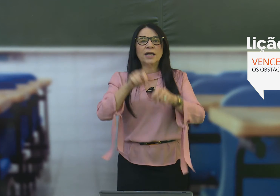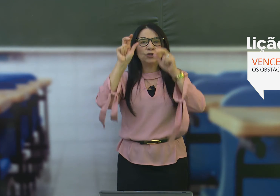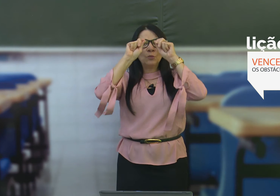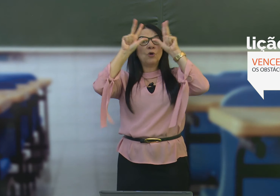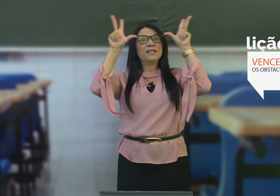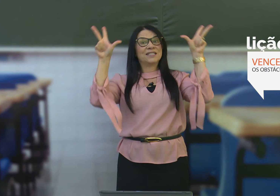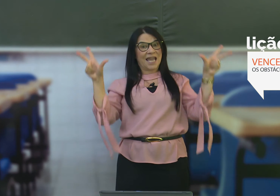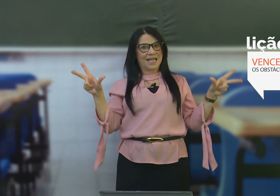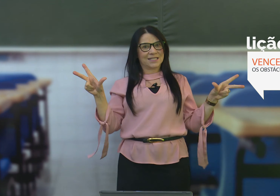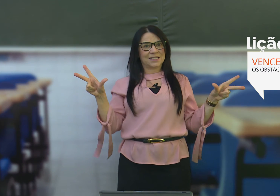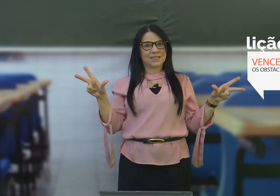Quando Moisés,